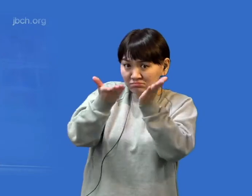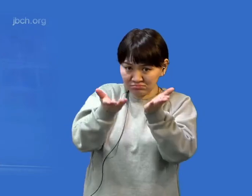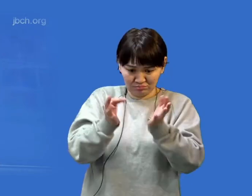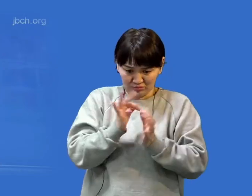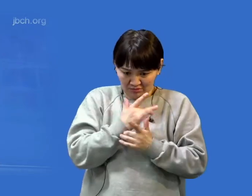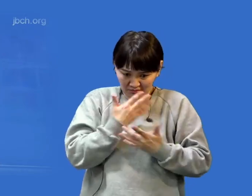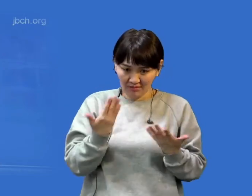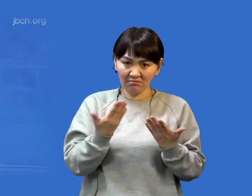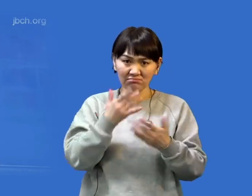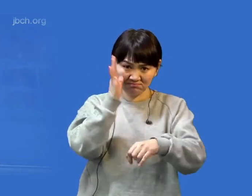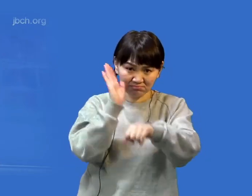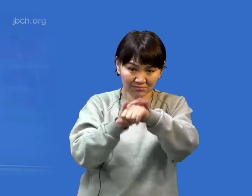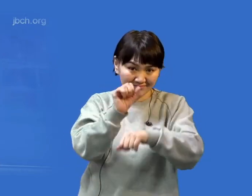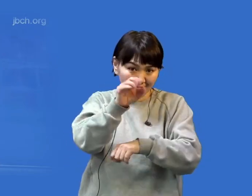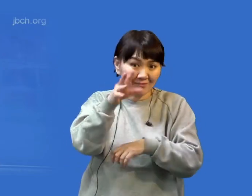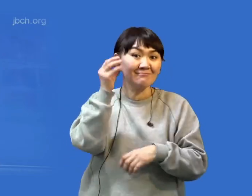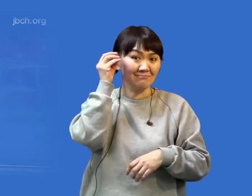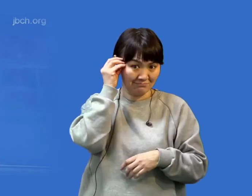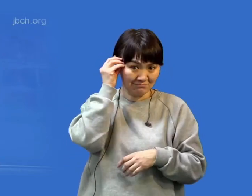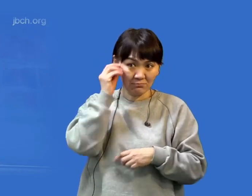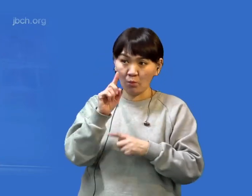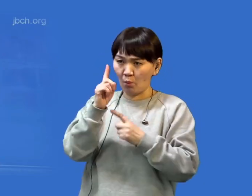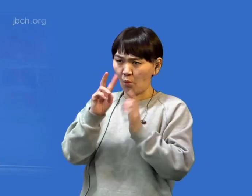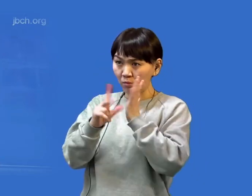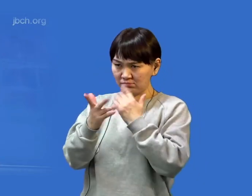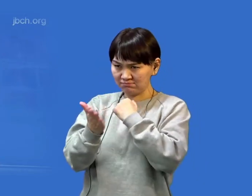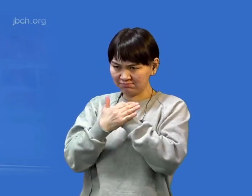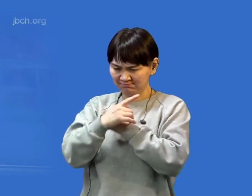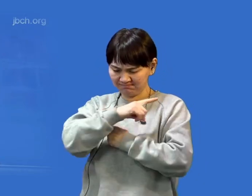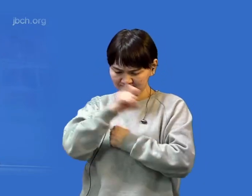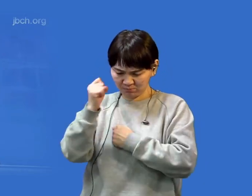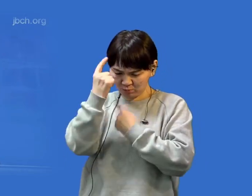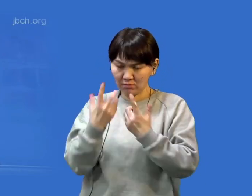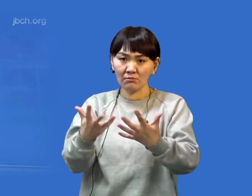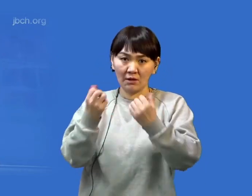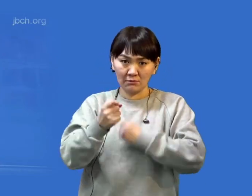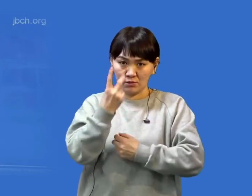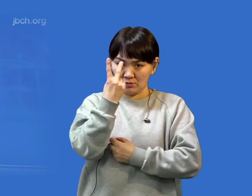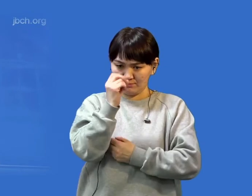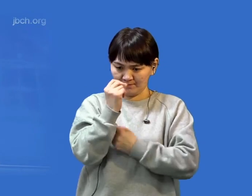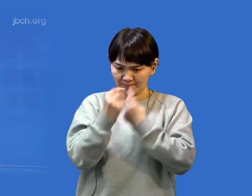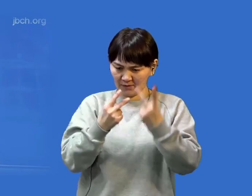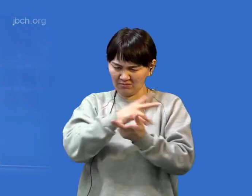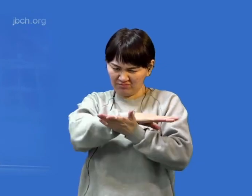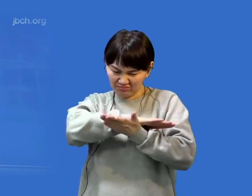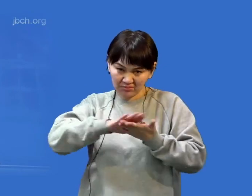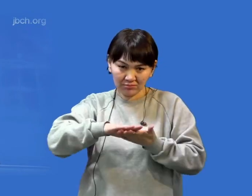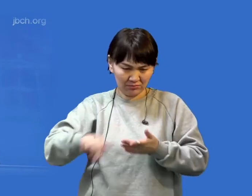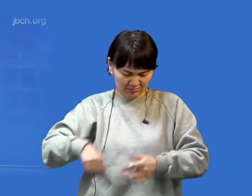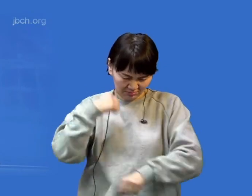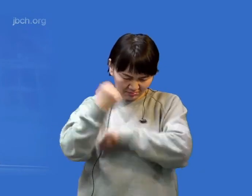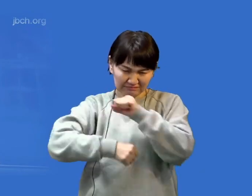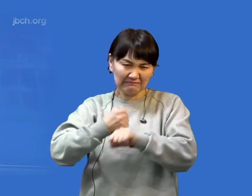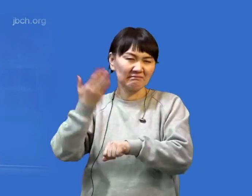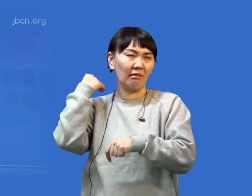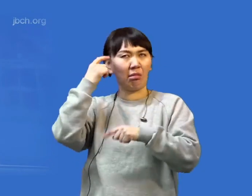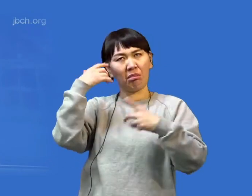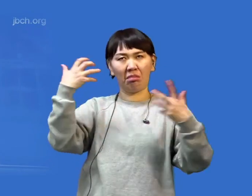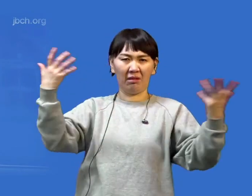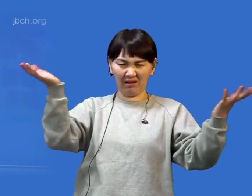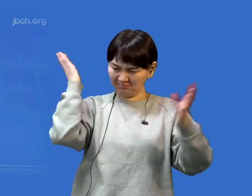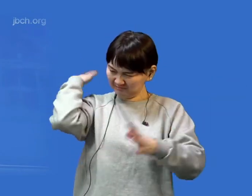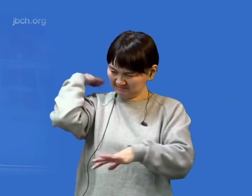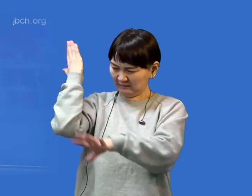нэ. Та бүхэн энэ үгийг хүлээж авах хэрэгтэй. Шинэ ондоо бүгдээрээ минут энэ жилдээ үнэхээр одоо эрүүл ухаантай